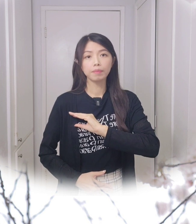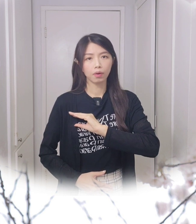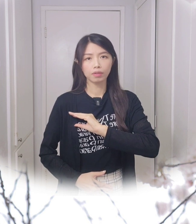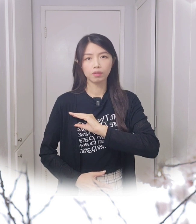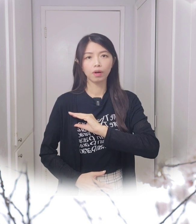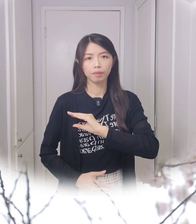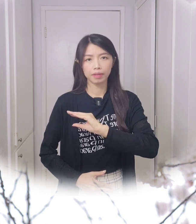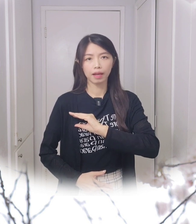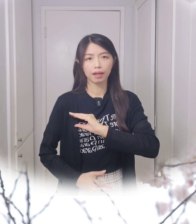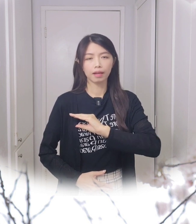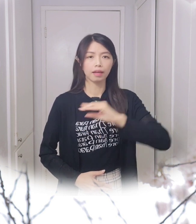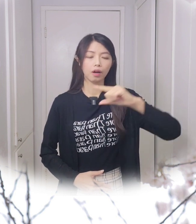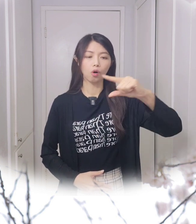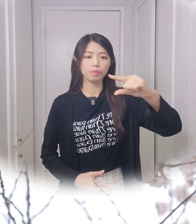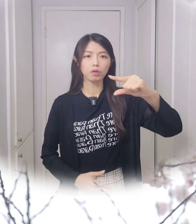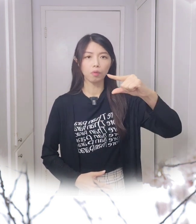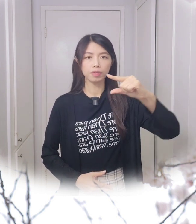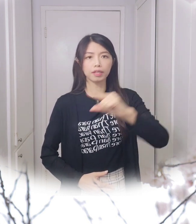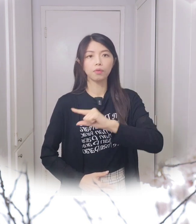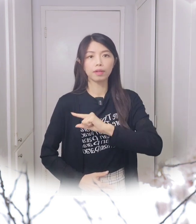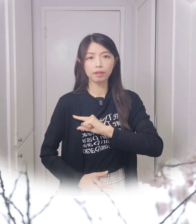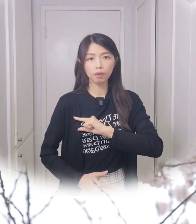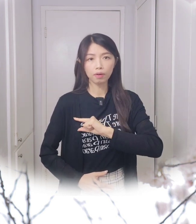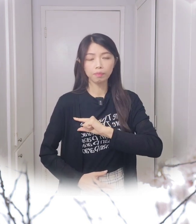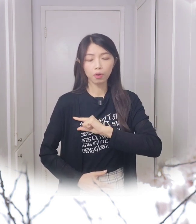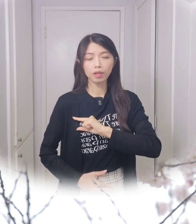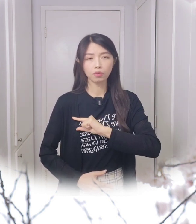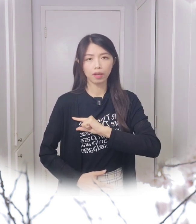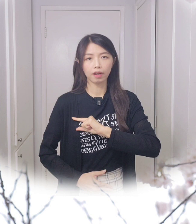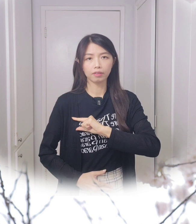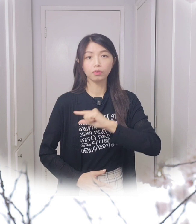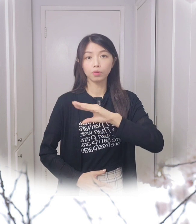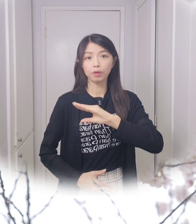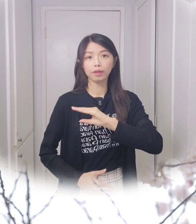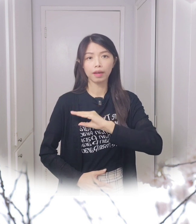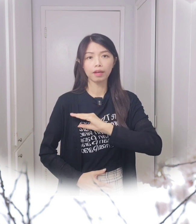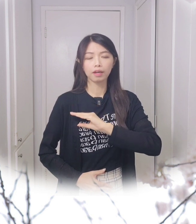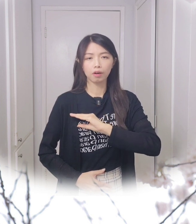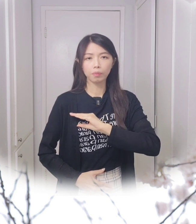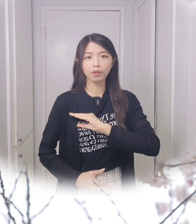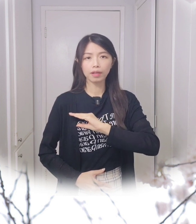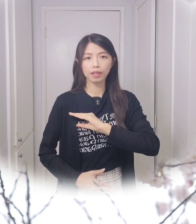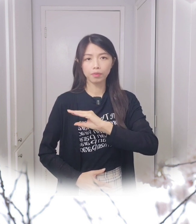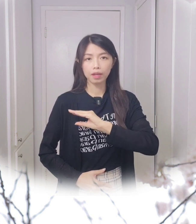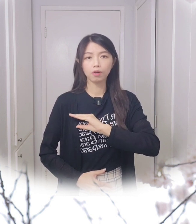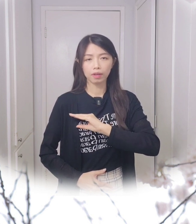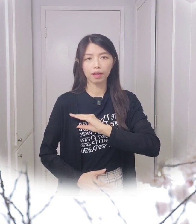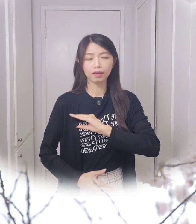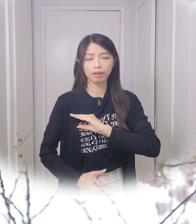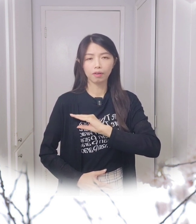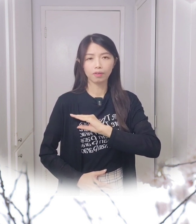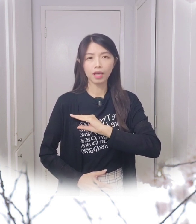이름이라고 한 뜻의 수어가 됩니다. 엄자구 검지를 이용해서 표현하셔도 돼요. 전 주로 이렇게 표현하기 때문에